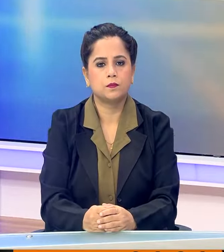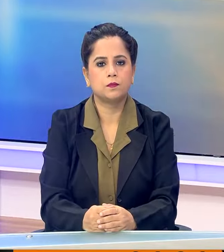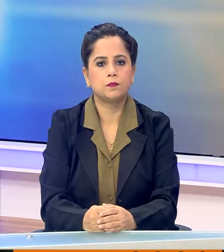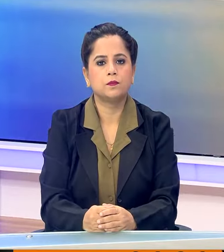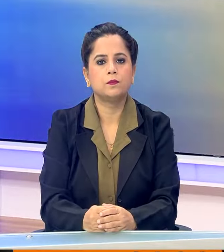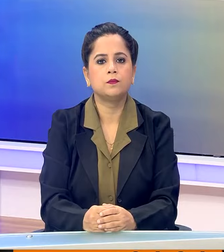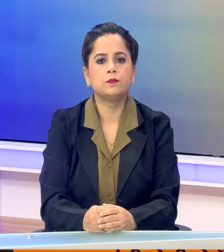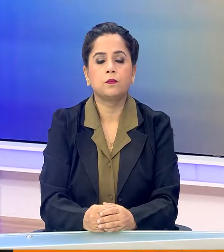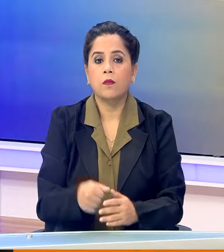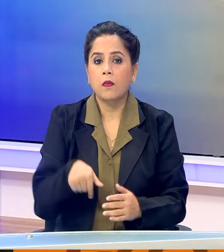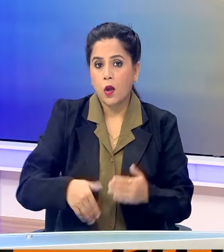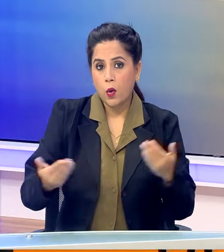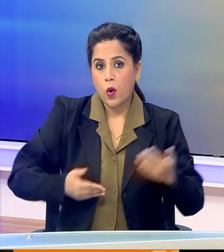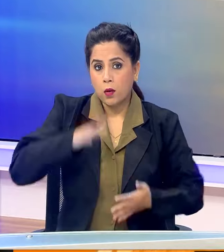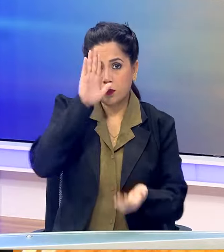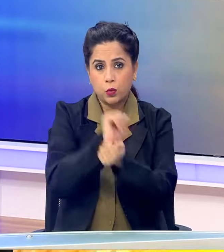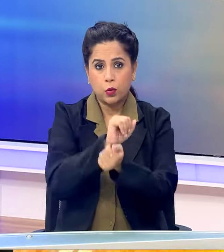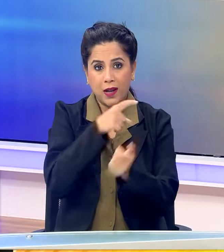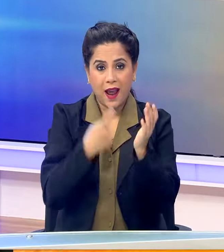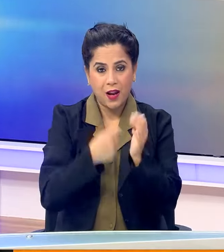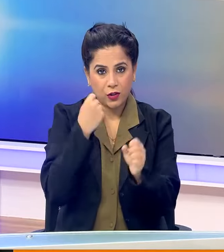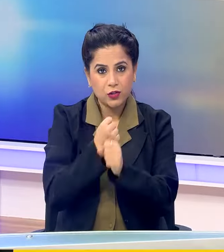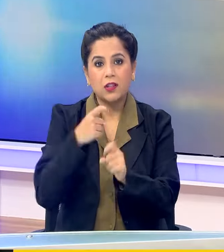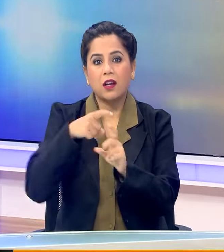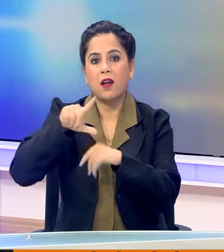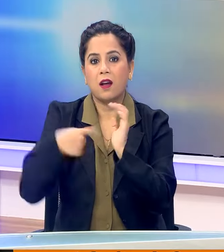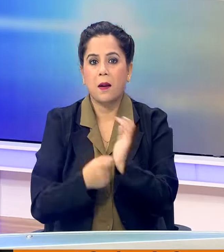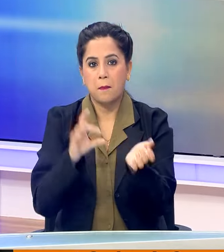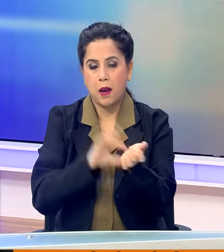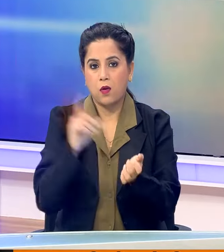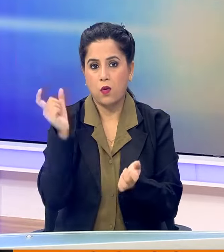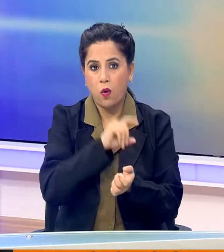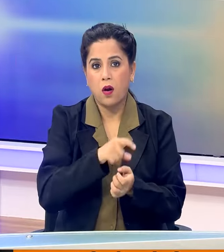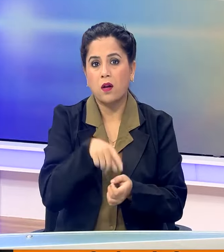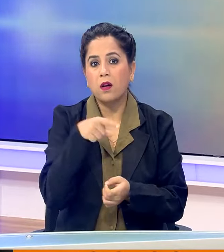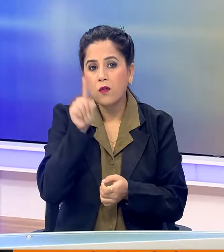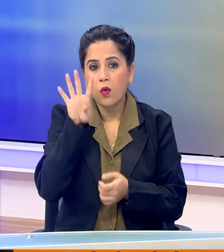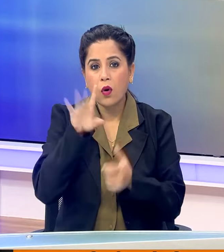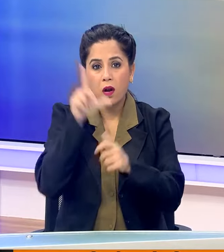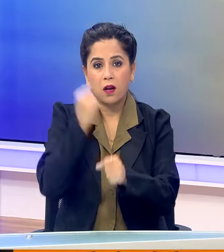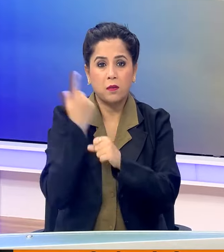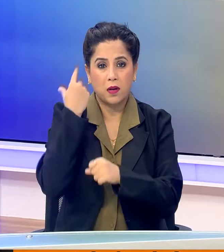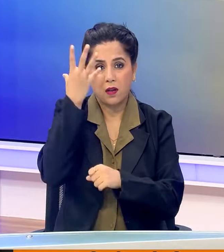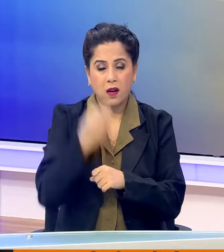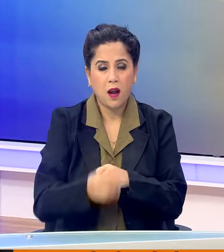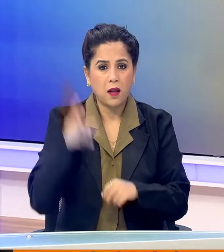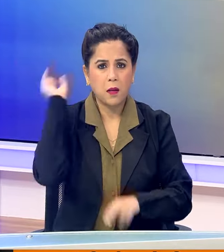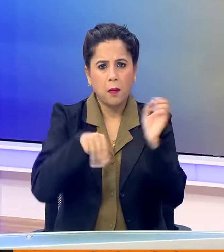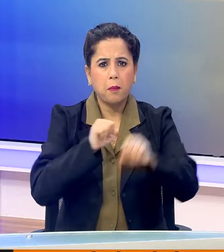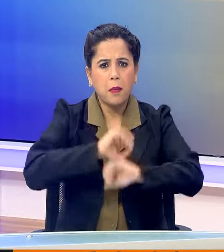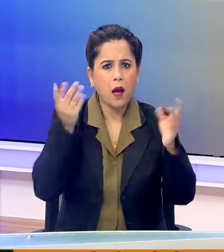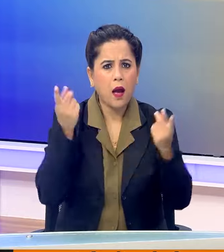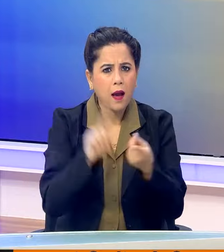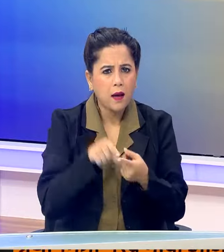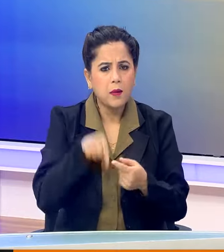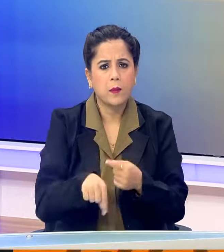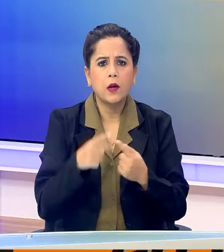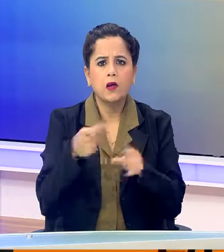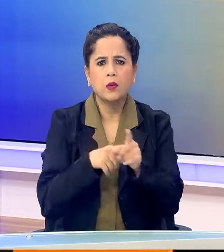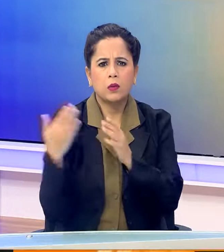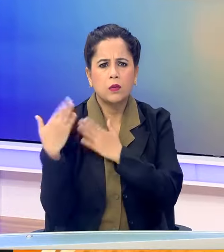करेंगे कोलकाता पुलिस ने आरजी करर मेडिकल कॉलेज एवं अस्पताल में 14 अगस्त की रात हुई तोड़फोड़ के मामले में ड्यूटी में